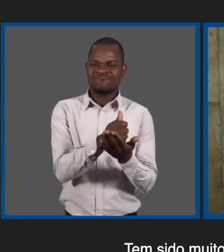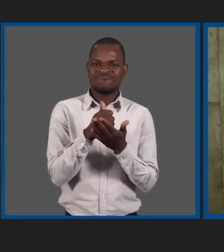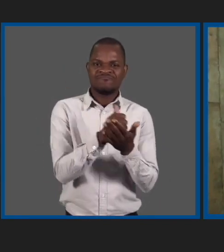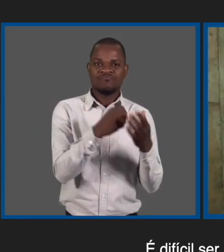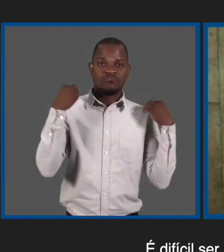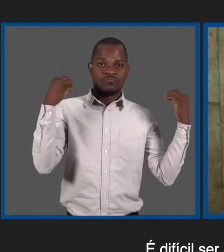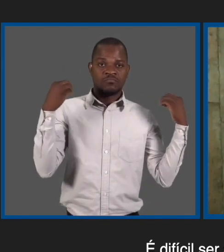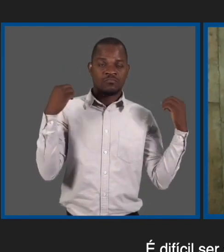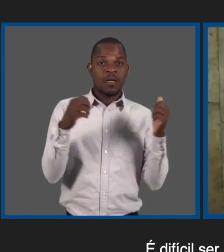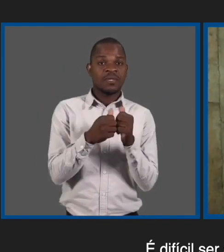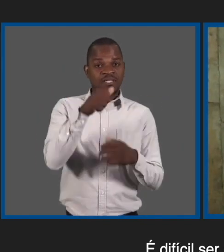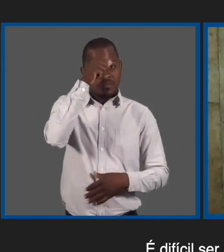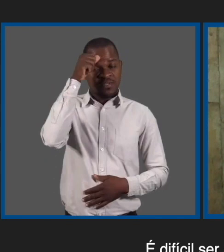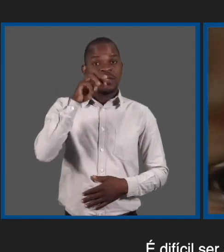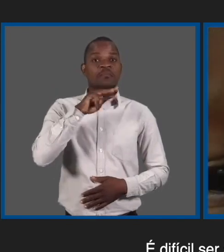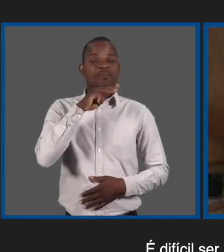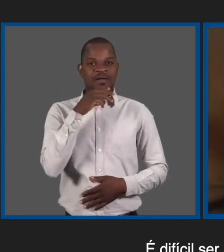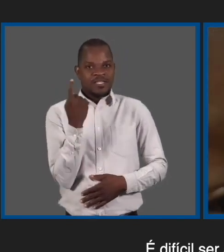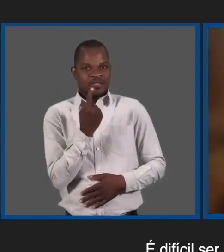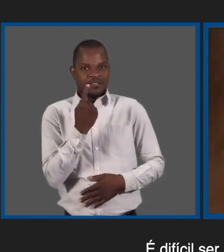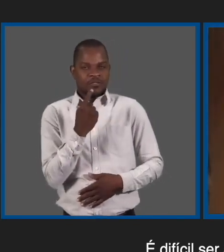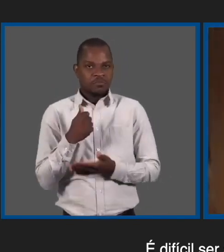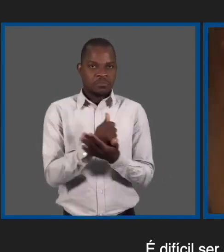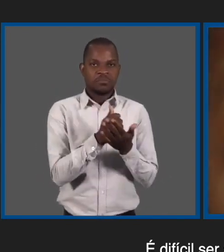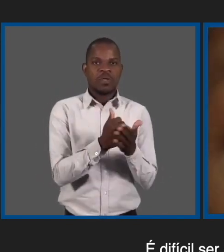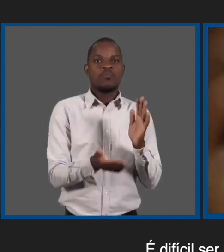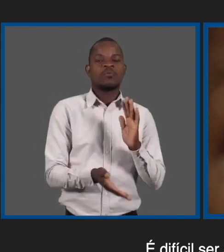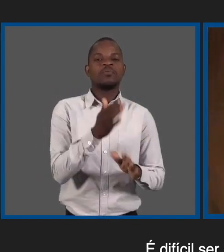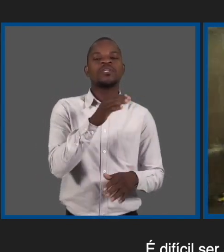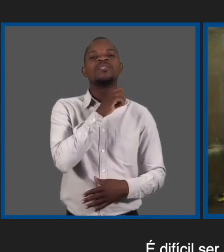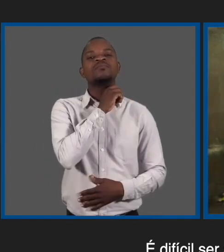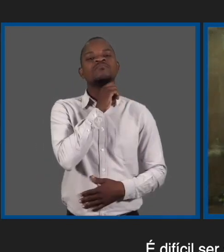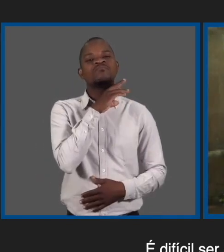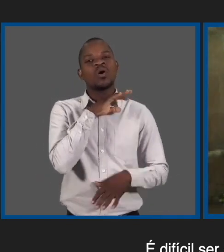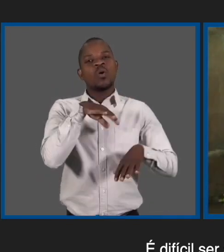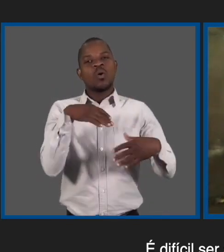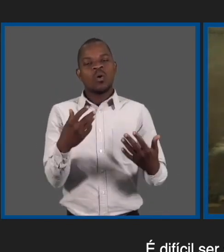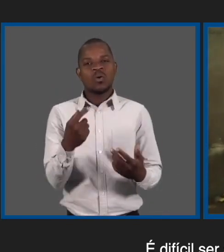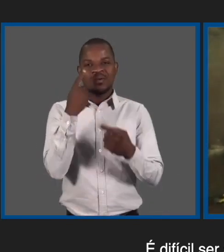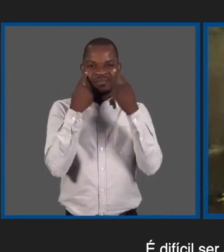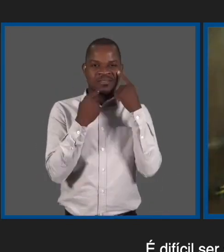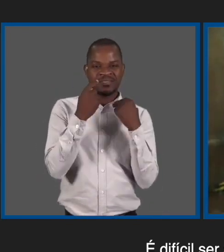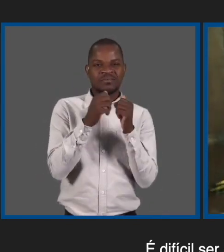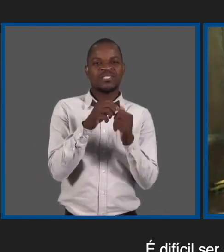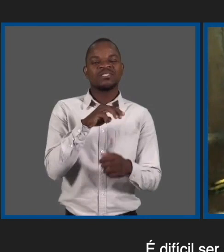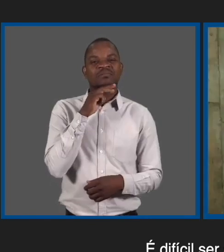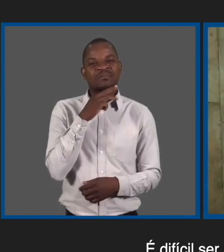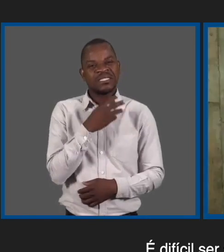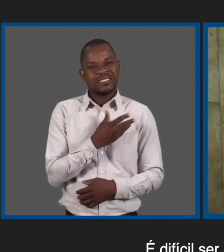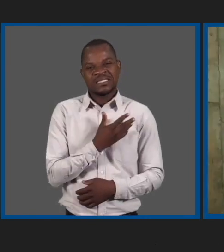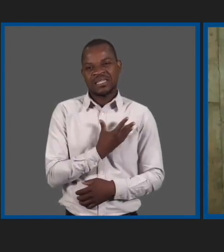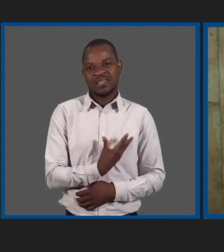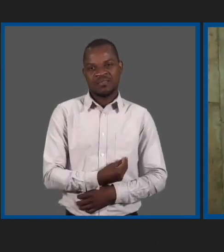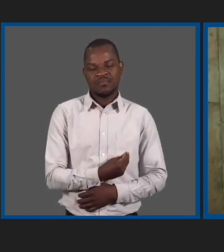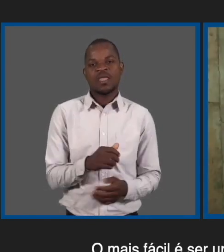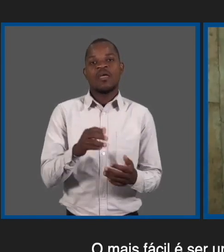fácil. É difícil você a mãe lhe fazer porque no momento que ela chora, grita, você fica como